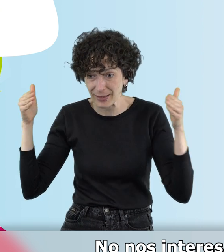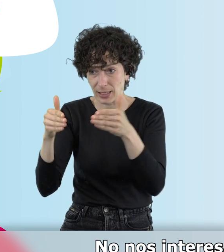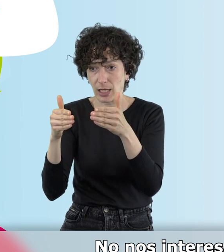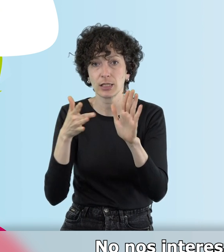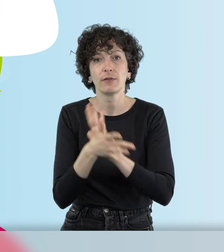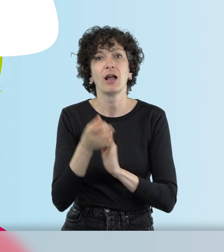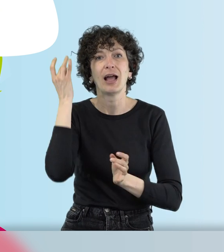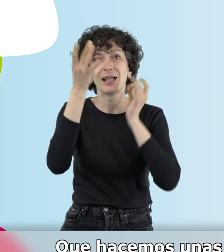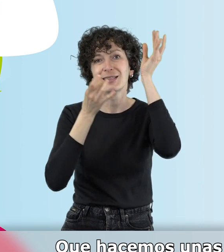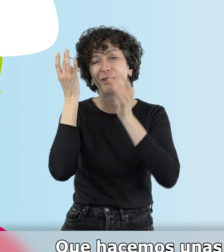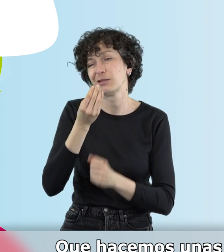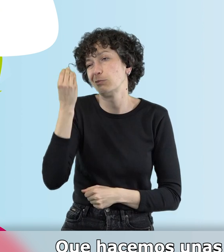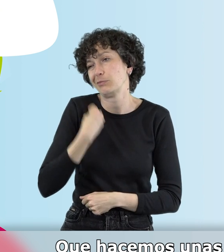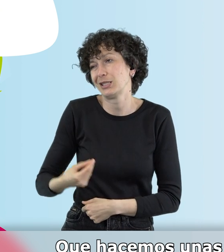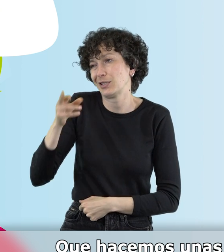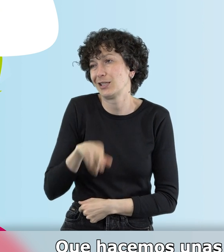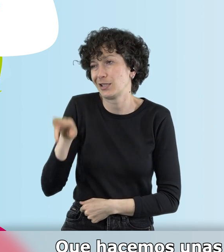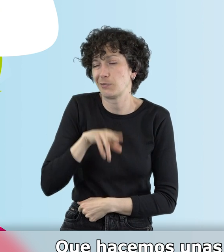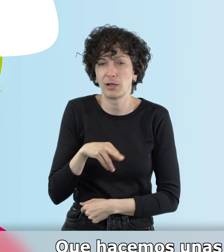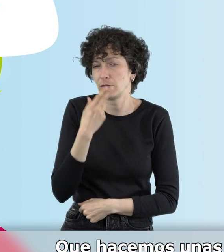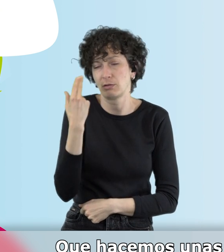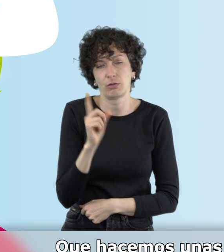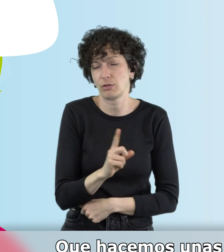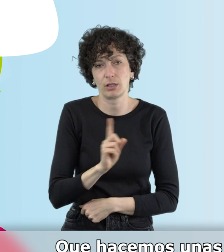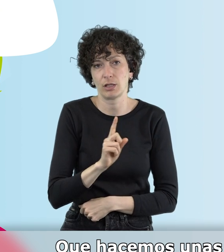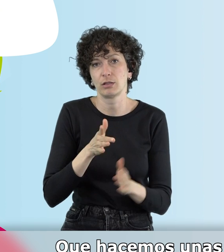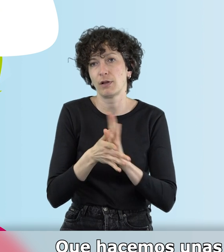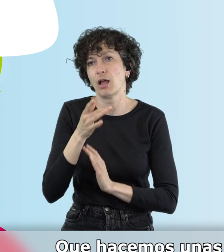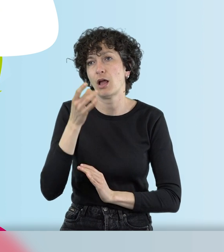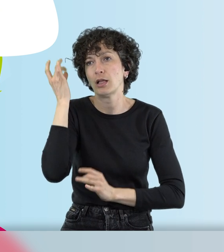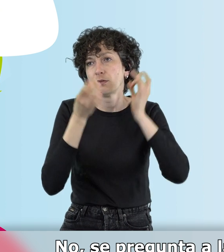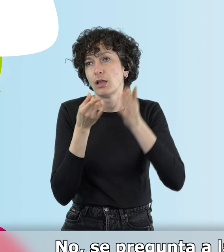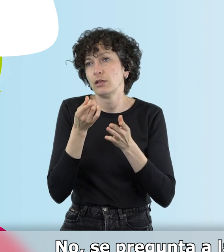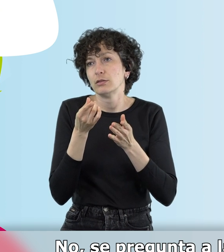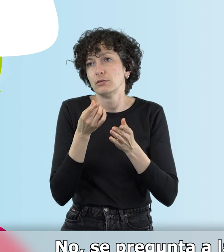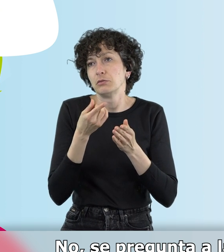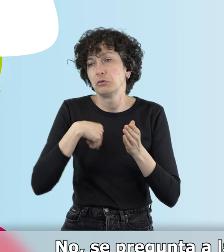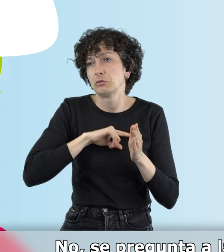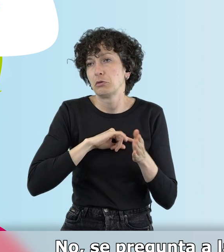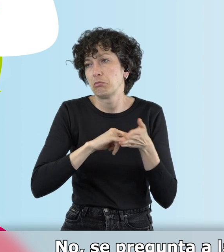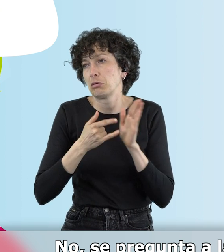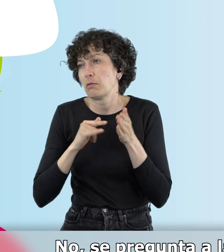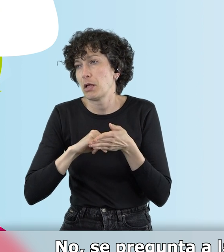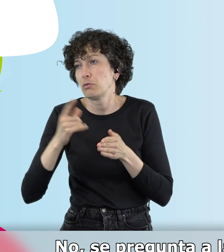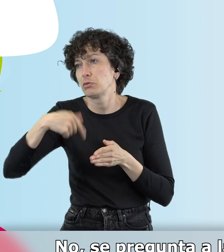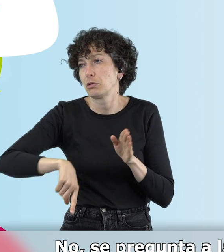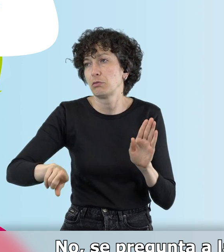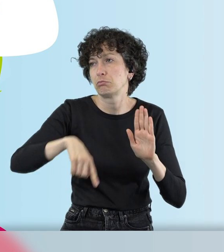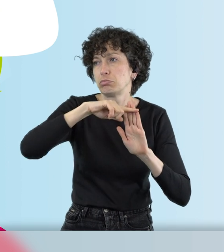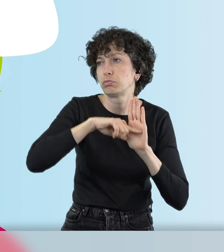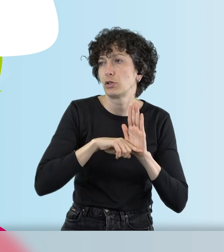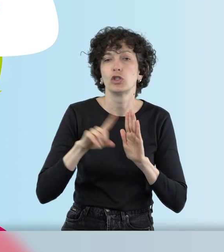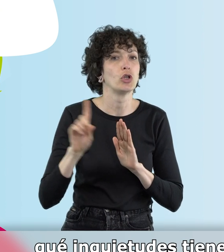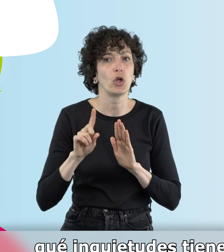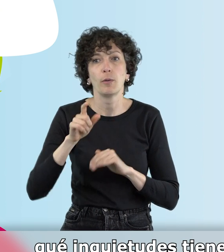actividades cliché, ¿no? Que hacemos unas actividades y todos tienen que entrar en ellas. No, se pregunta a las personas cuando se